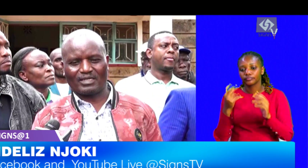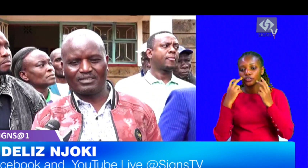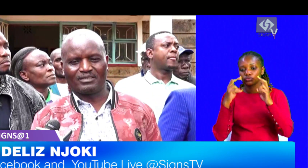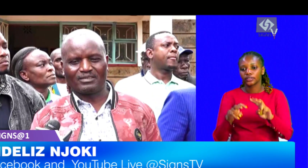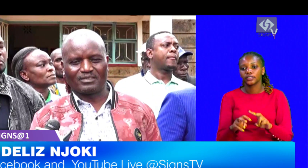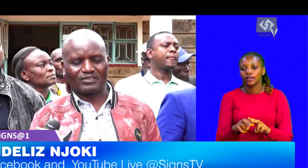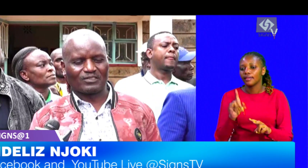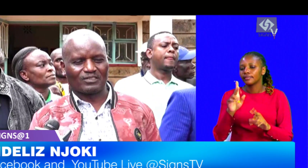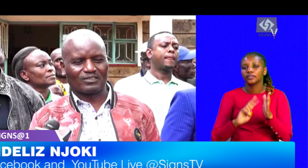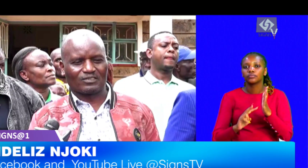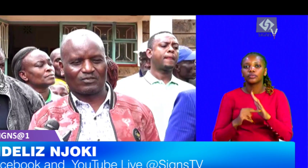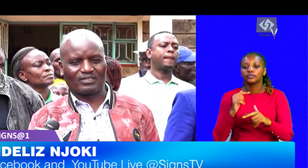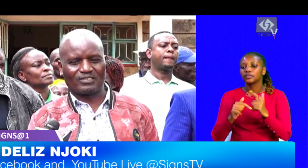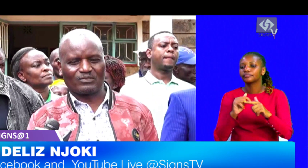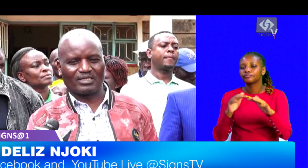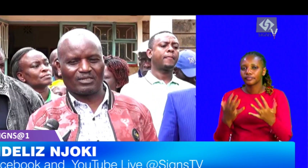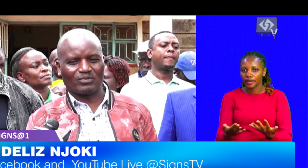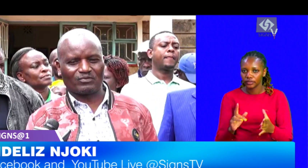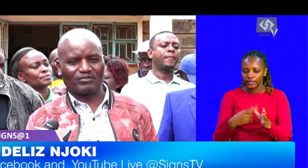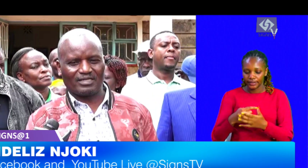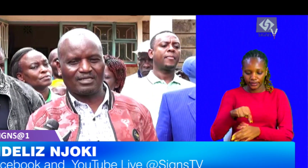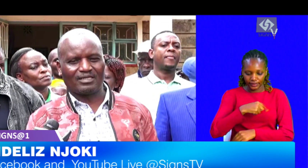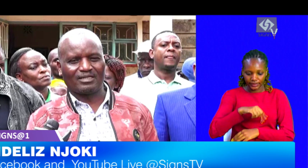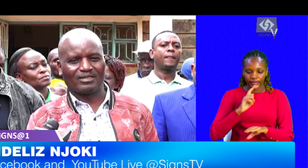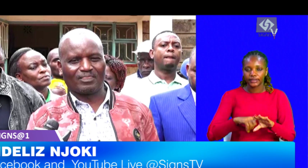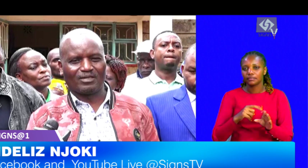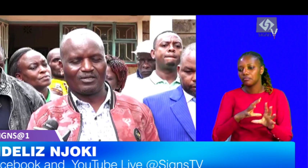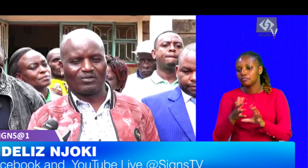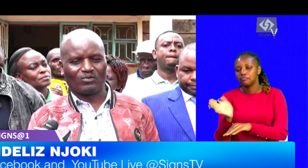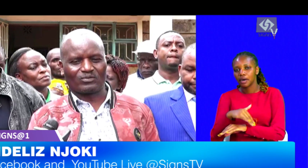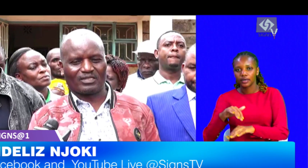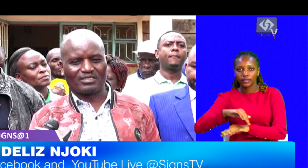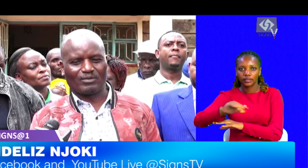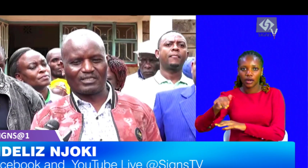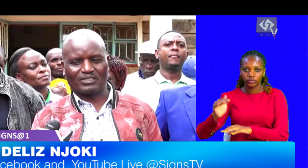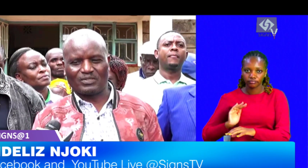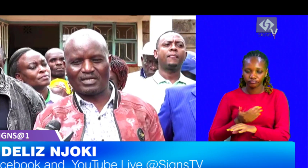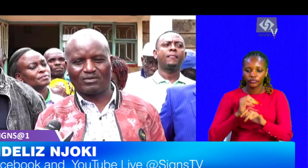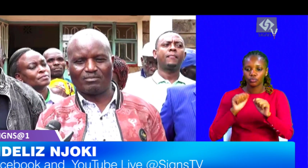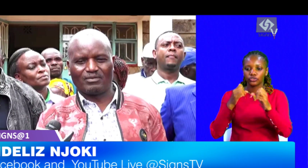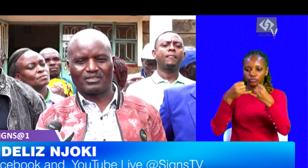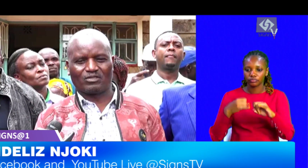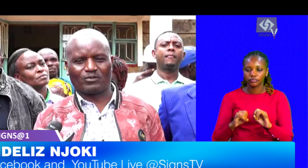mradi so that sisi tukaenda kwetu Vihiga tuweze kutekeleza hii mradi yetu ya Midday